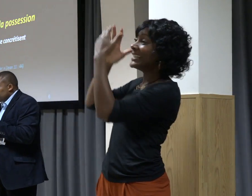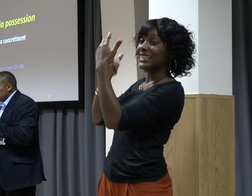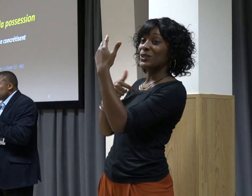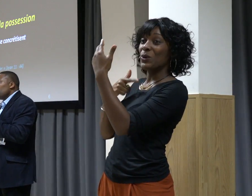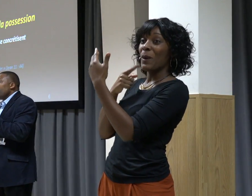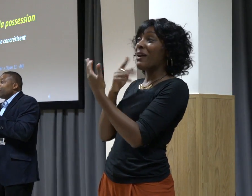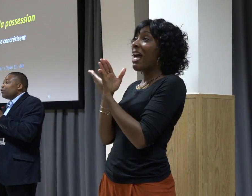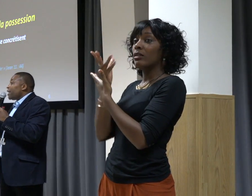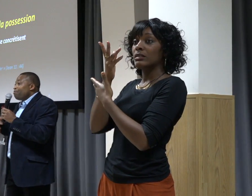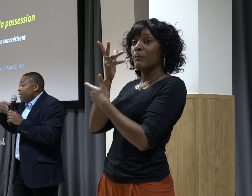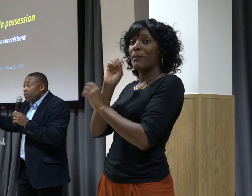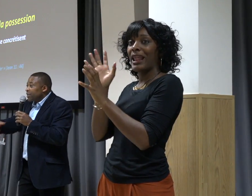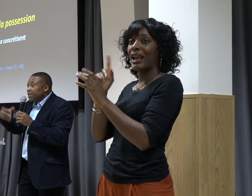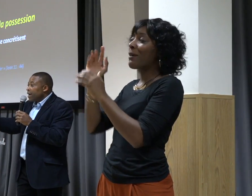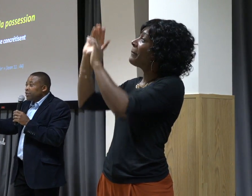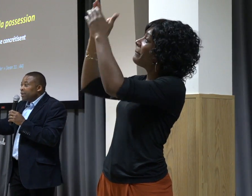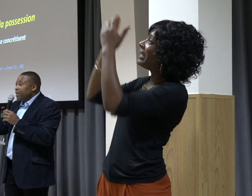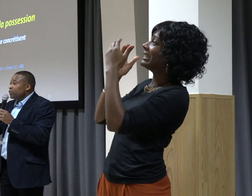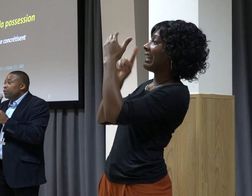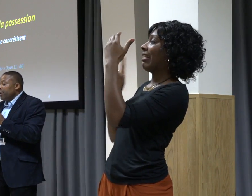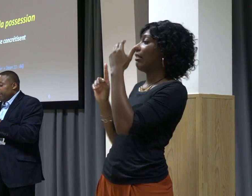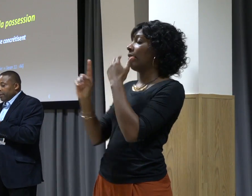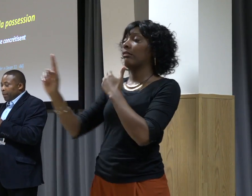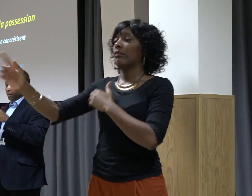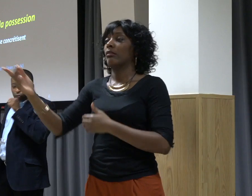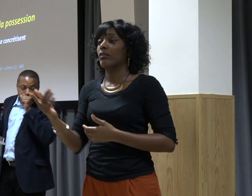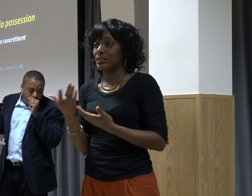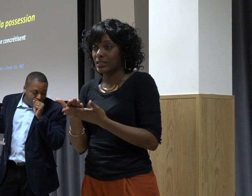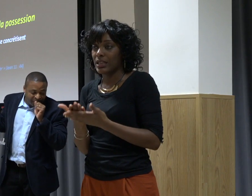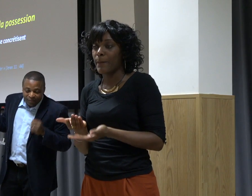quelque chose où Dieu n'a pas commencé à agir parce que,